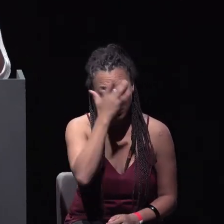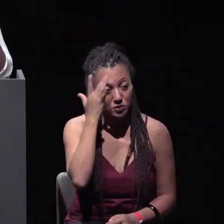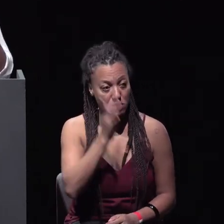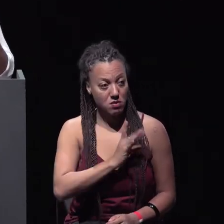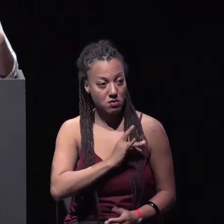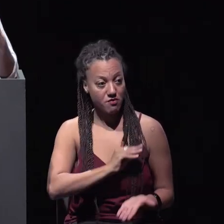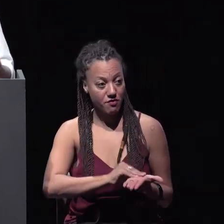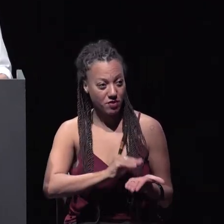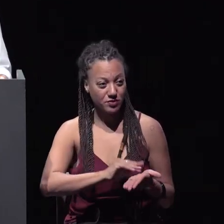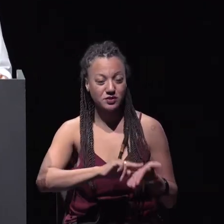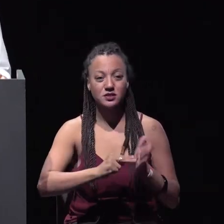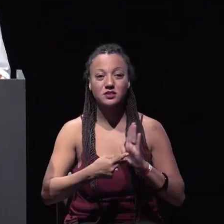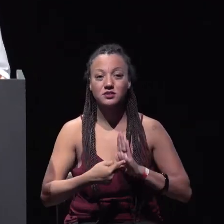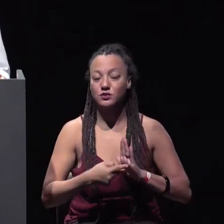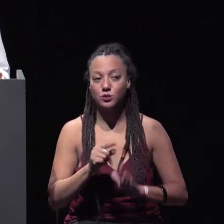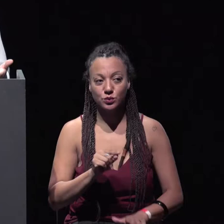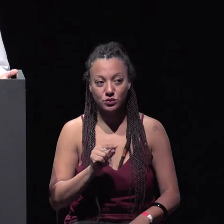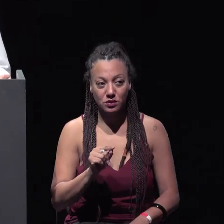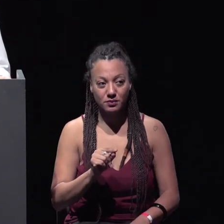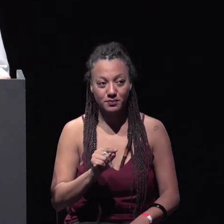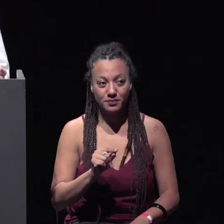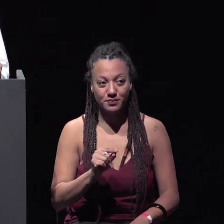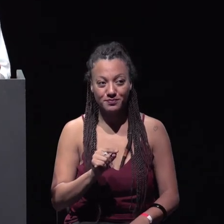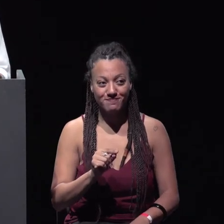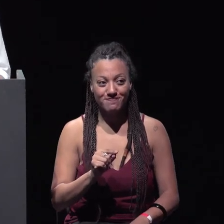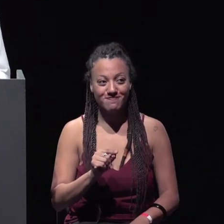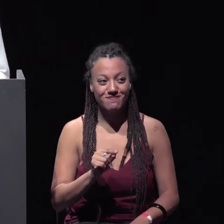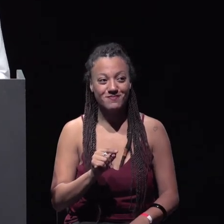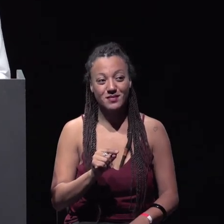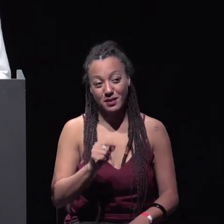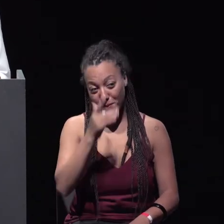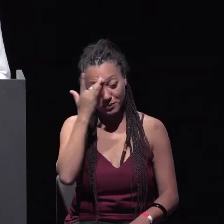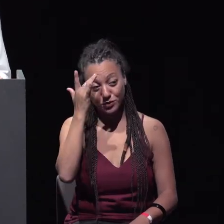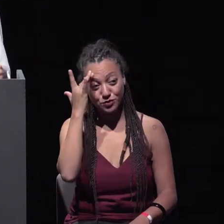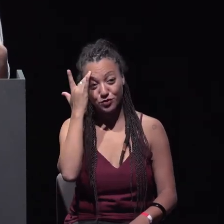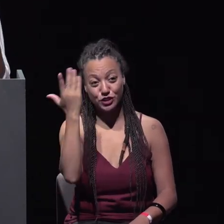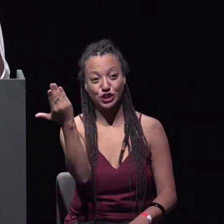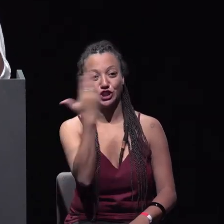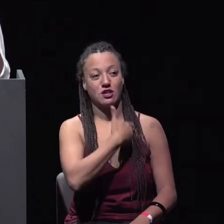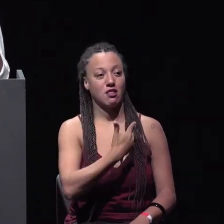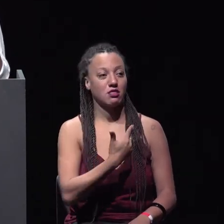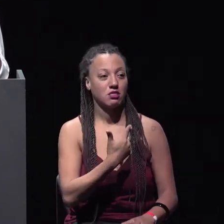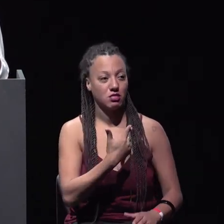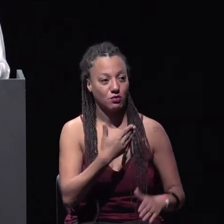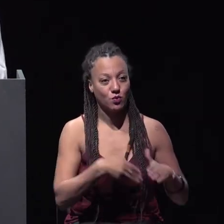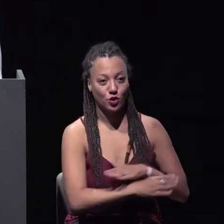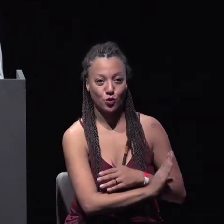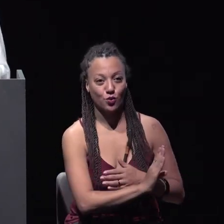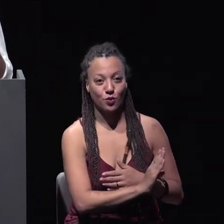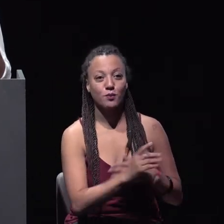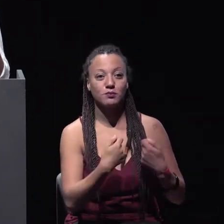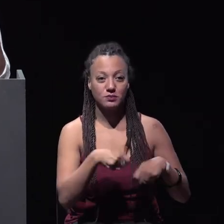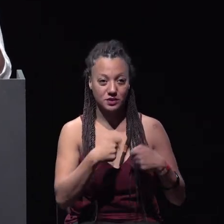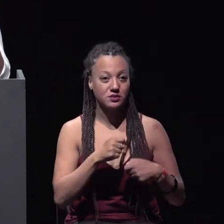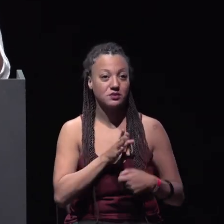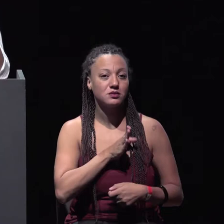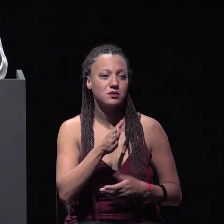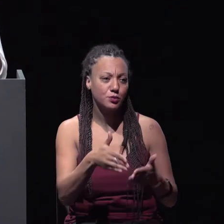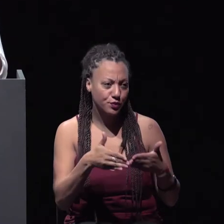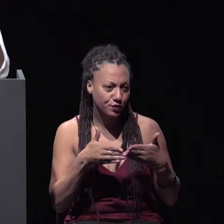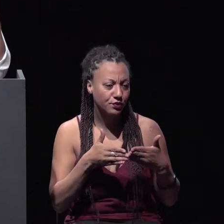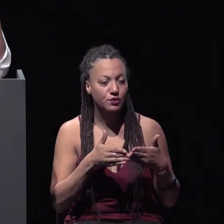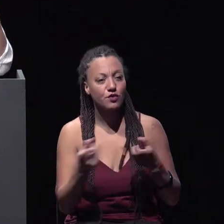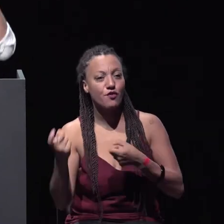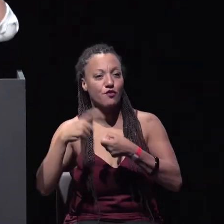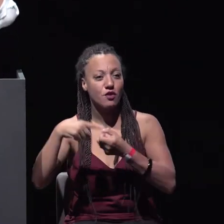significa que essa pessoa não falou com as recepcionistas da entrada então se alguém tiver aqui sem assim a faixinha adesiva vou pedir para voltar